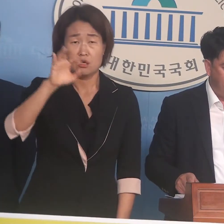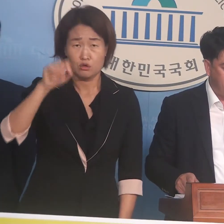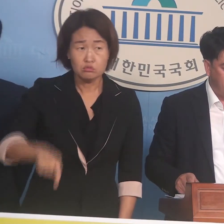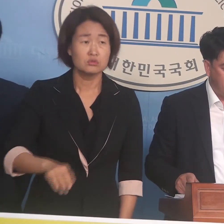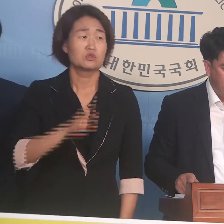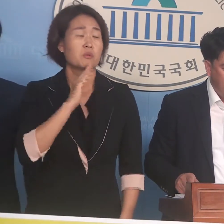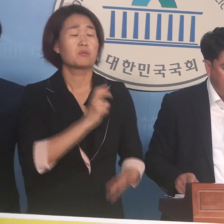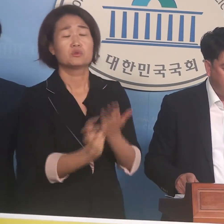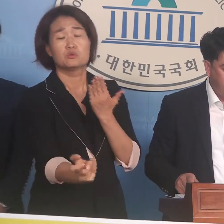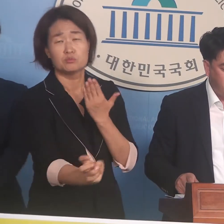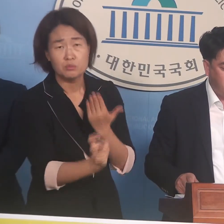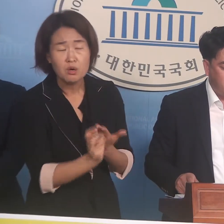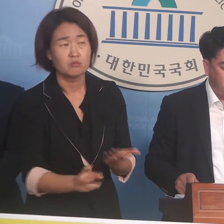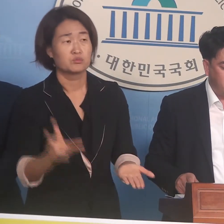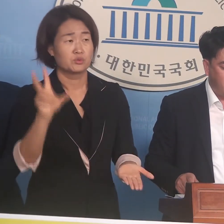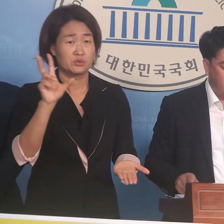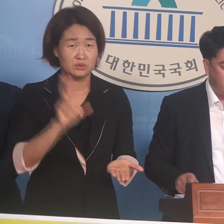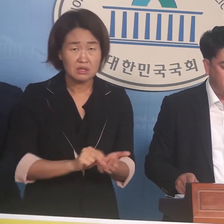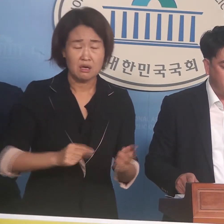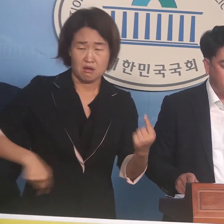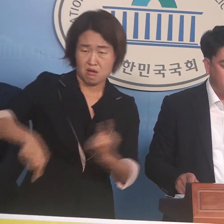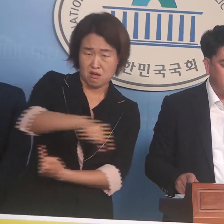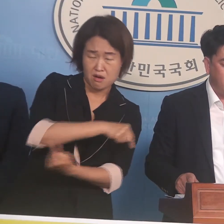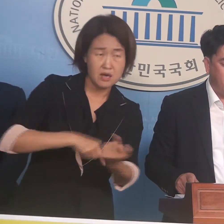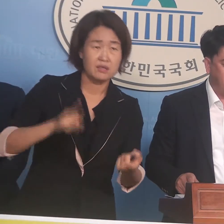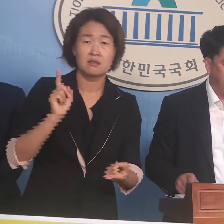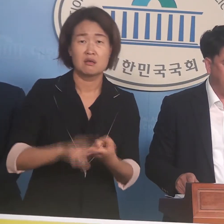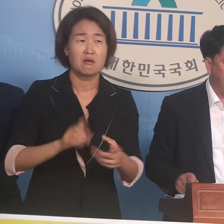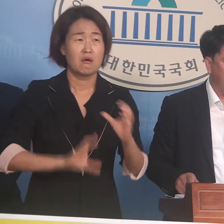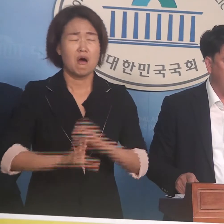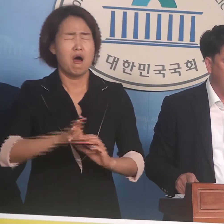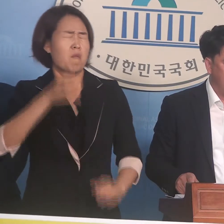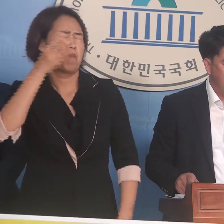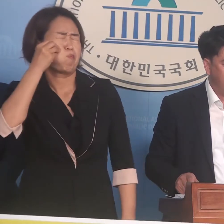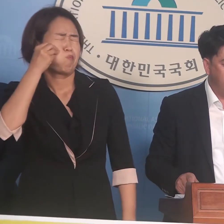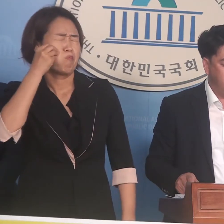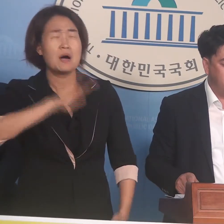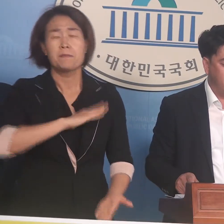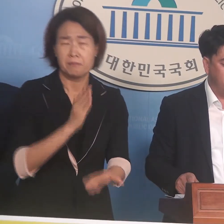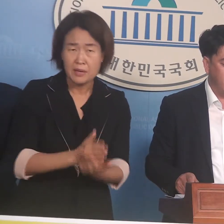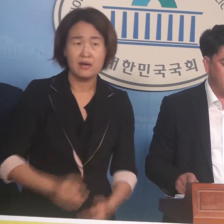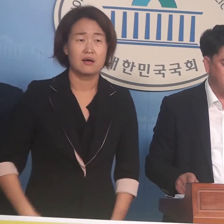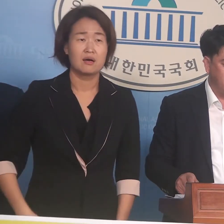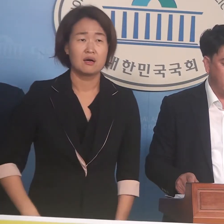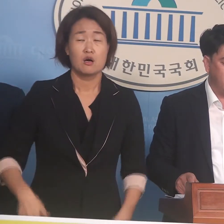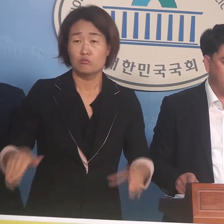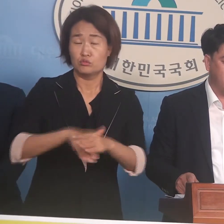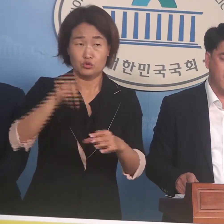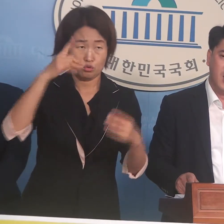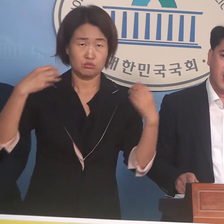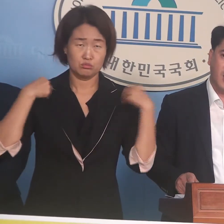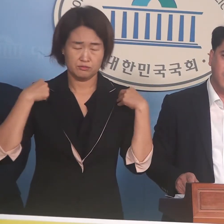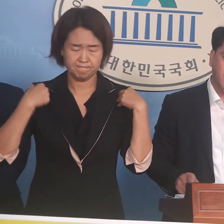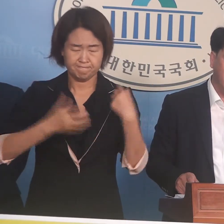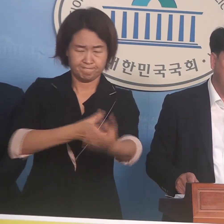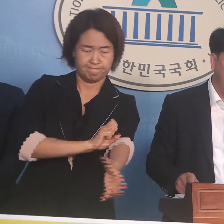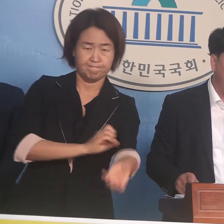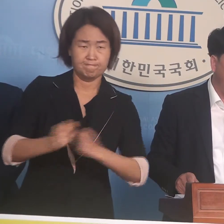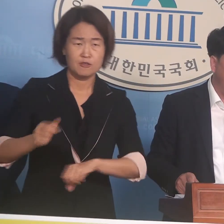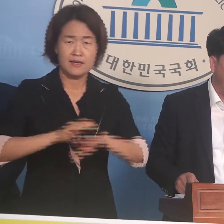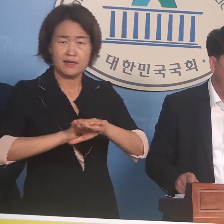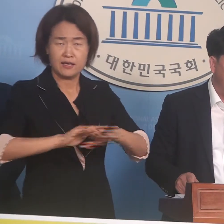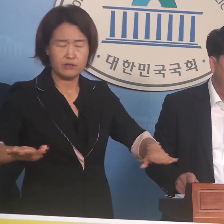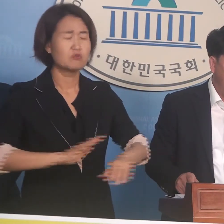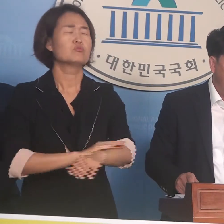대우조선해양의 불법적 문제적 경영 상황에 대해서 더 이상 방치하지 말고 문재인 정부가 나서서 해결하기를 강력히